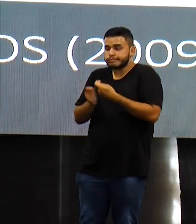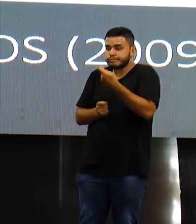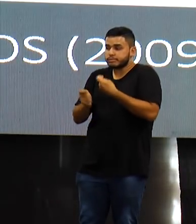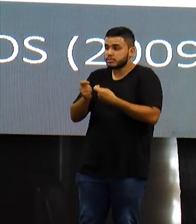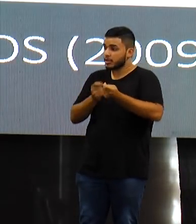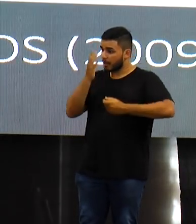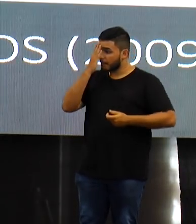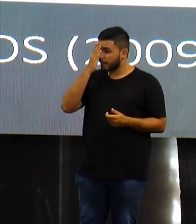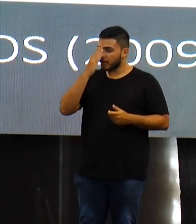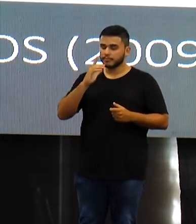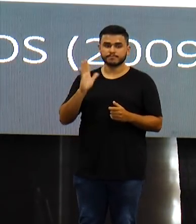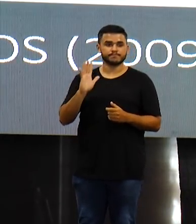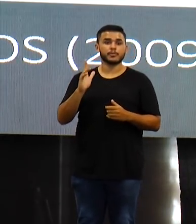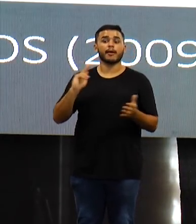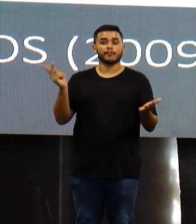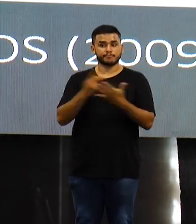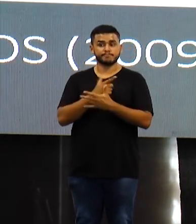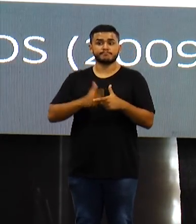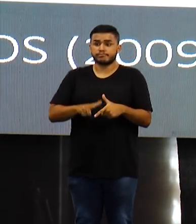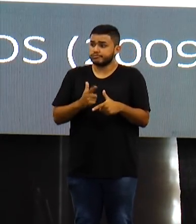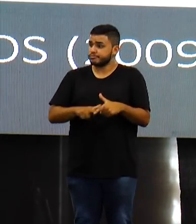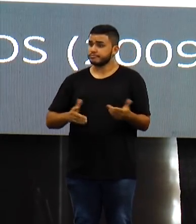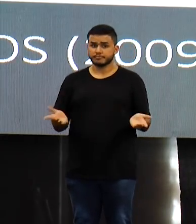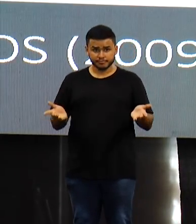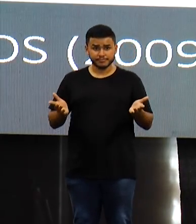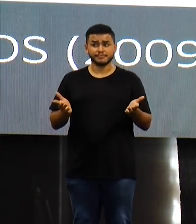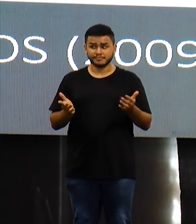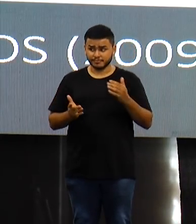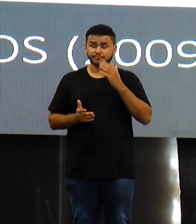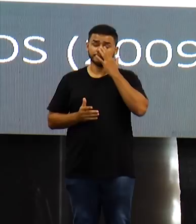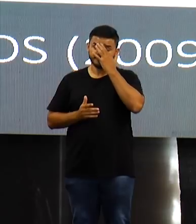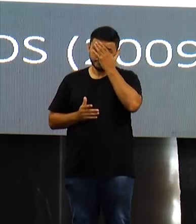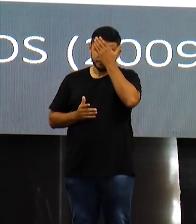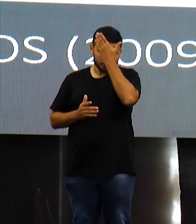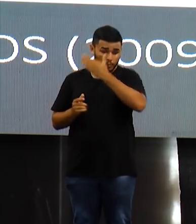foi uma mobilete, certo? Ora, pedalada.